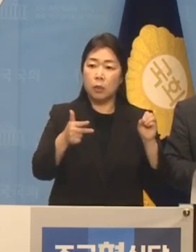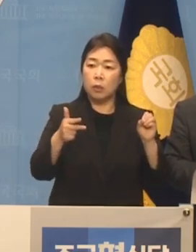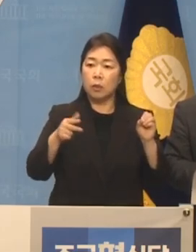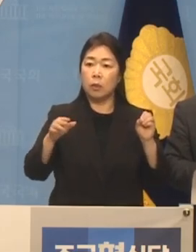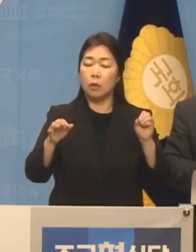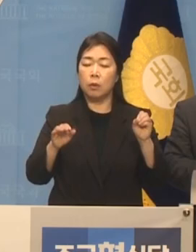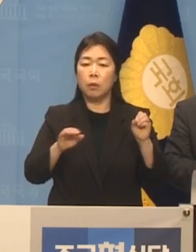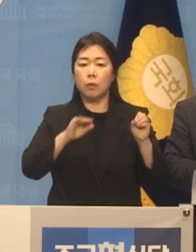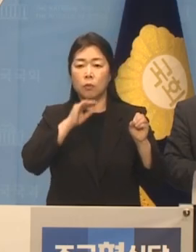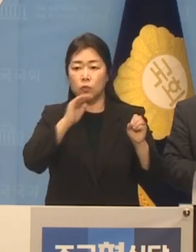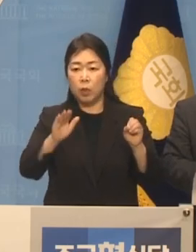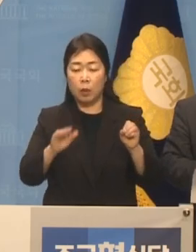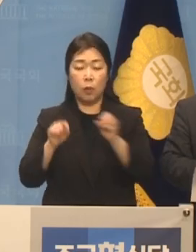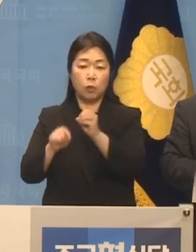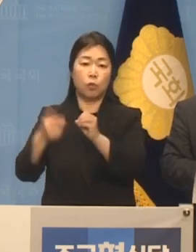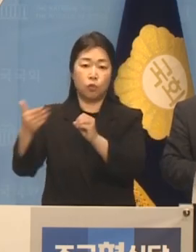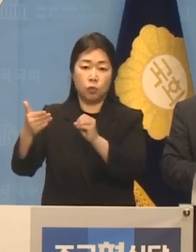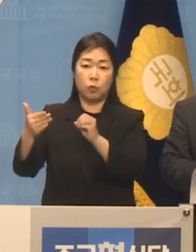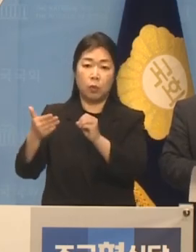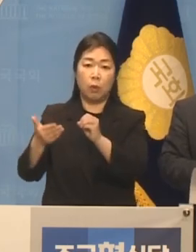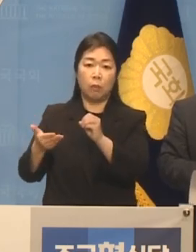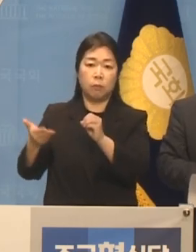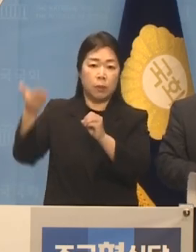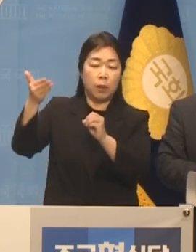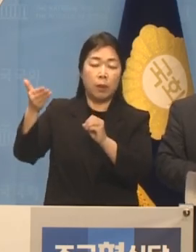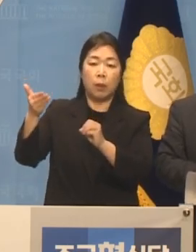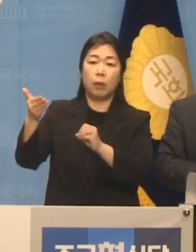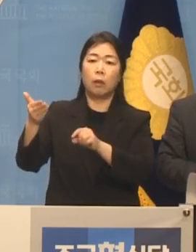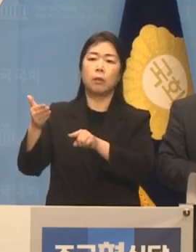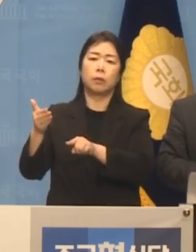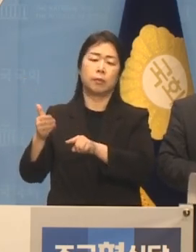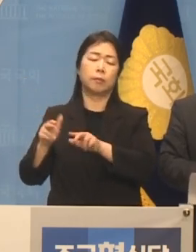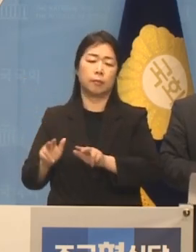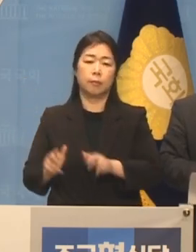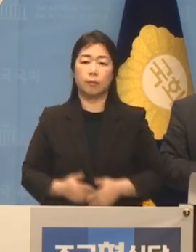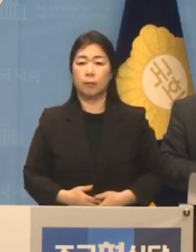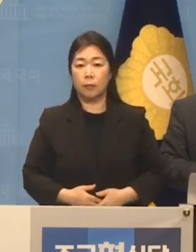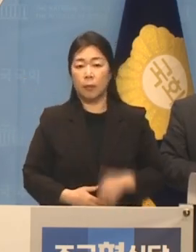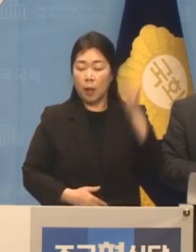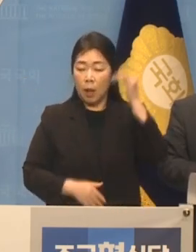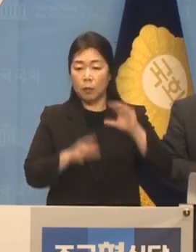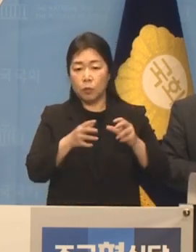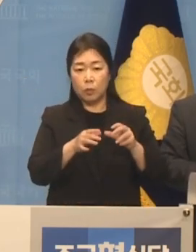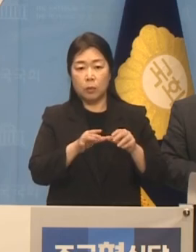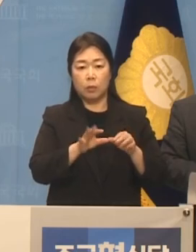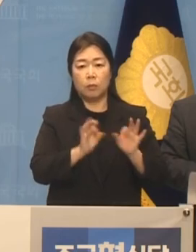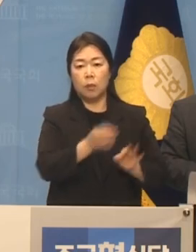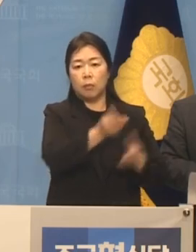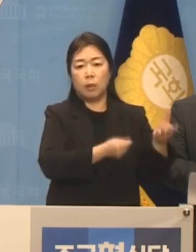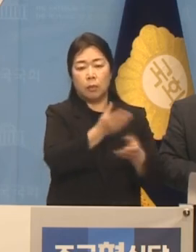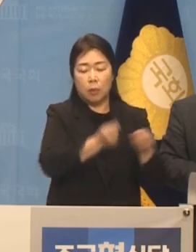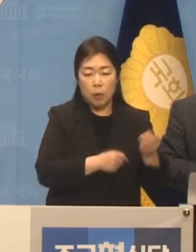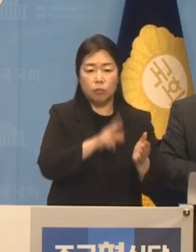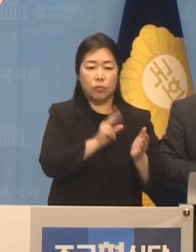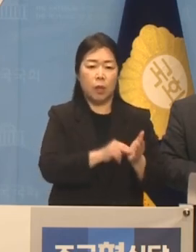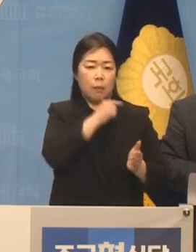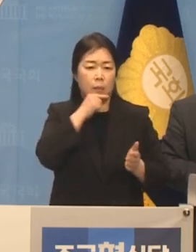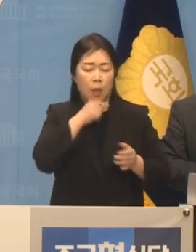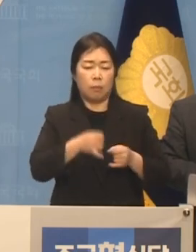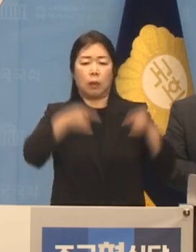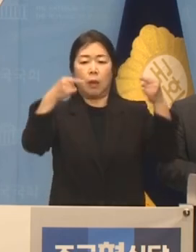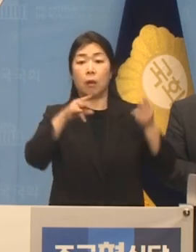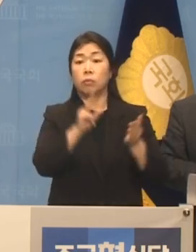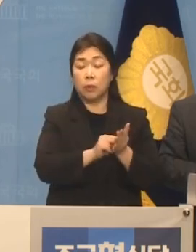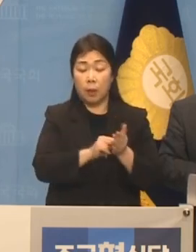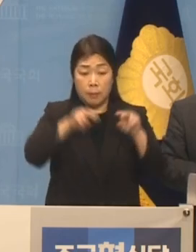충격적입니다. 그리고 지금 한국 경제의 뇌관인 가계부채 문제, 소비유축 문제, 사회 갈등 문제의 원인의 원인을 파고